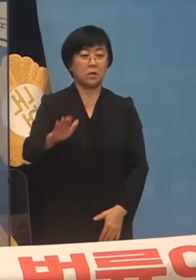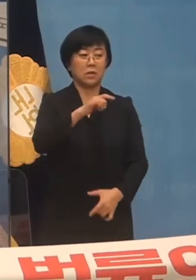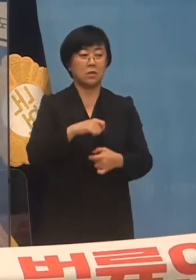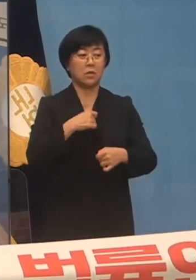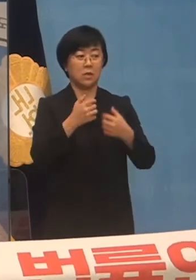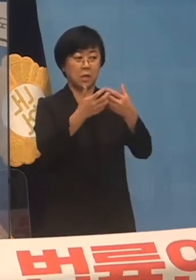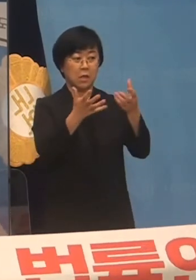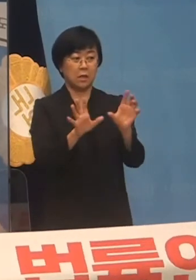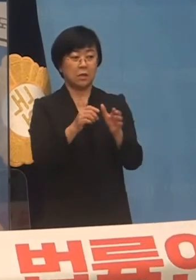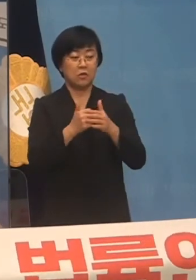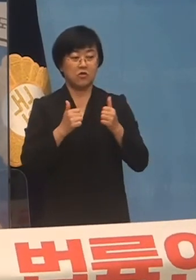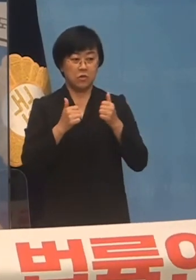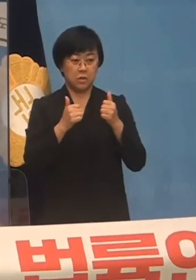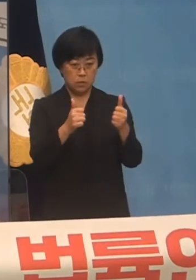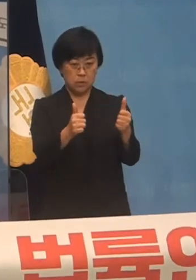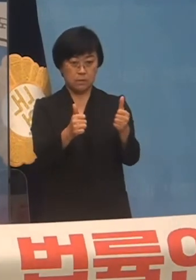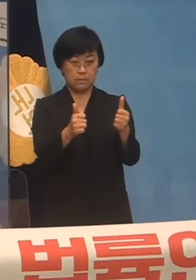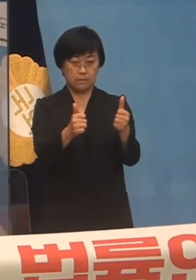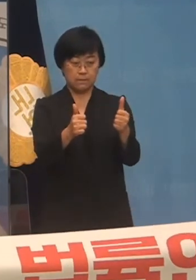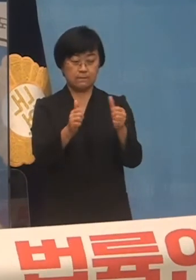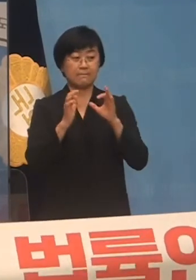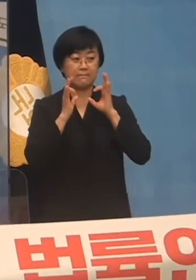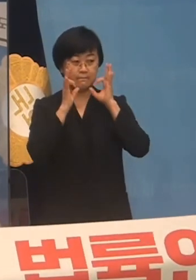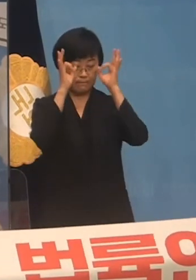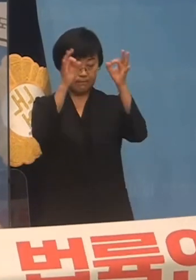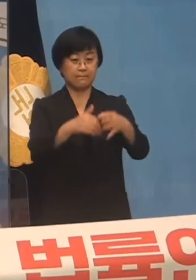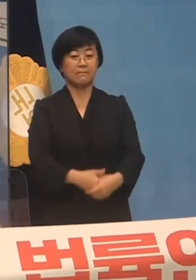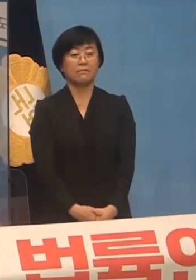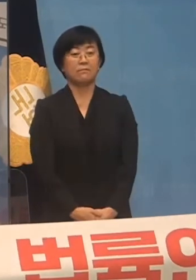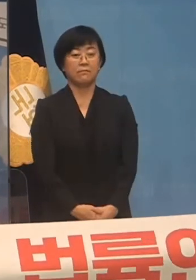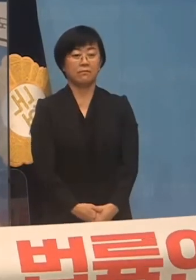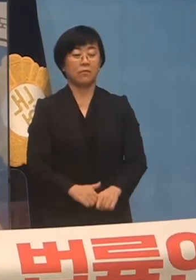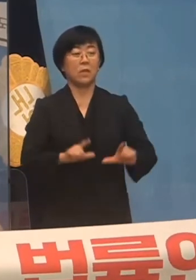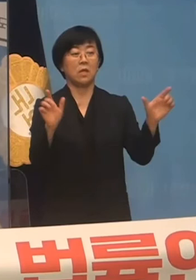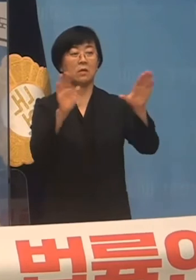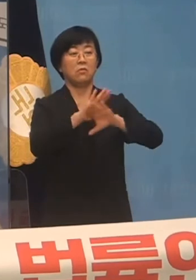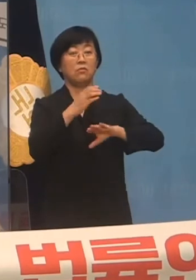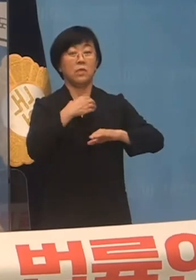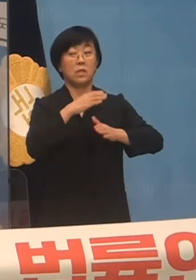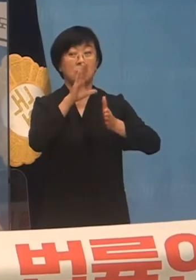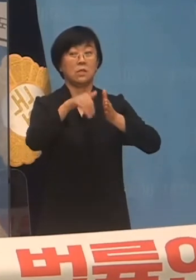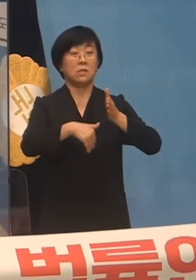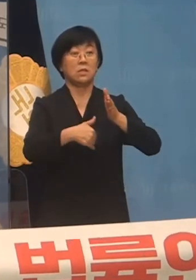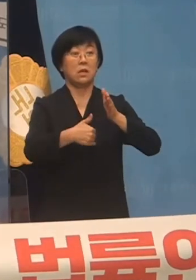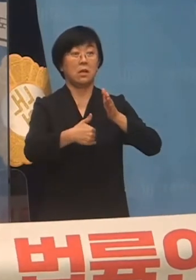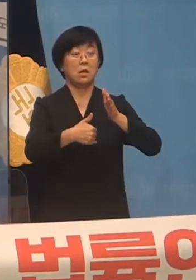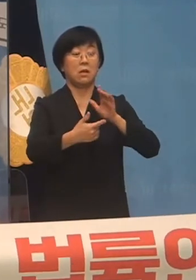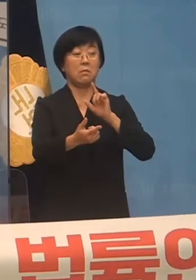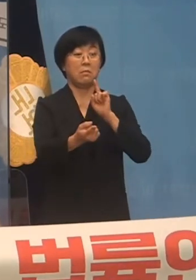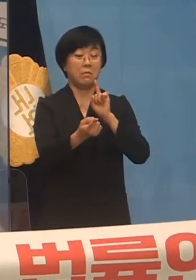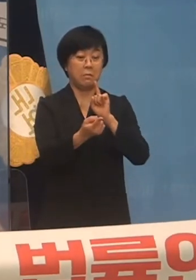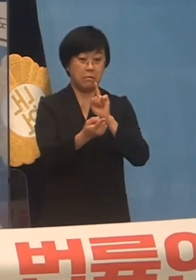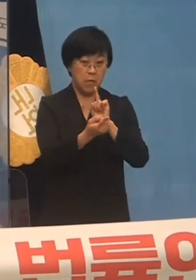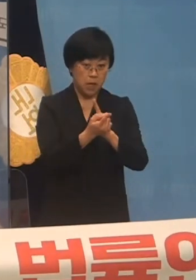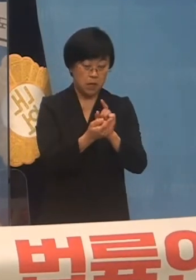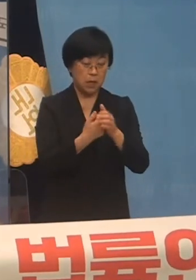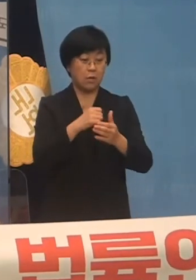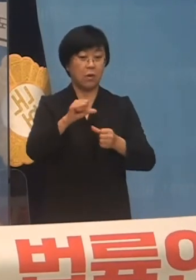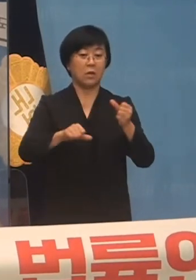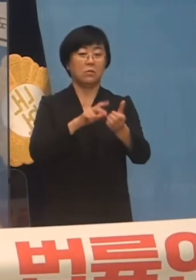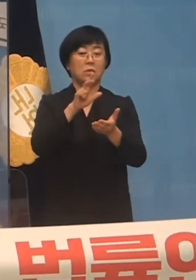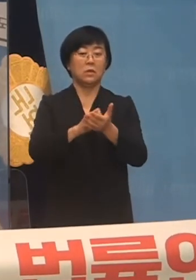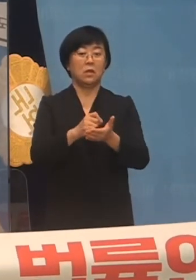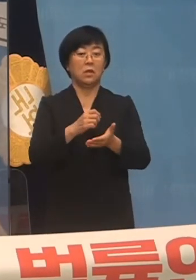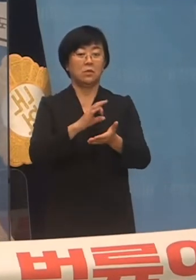정의당은 언제나 열심히 노력하도록 하겠습니다. 기후 위기 시대에 환경 문제와 소비자의 권리를